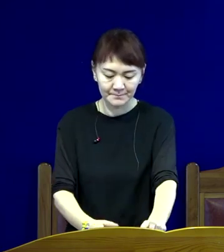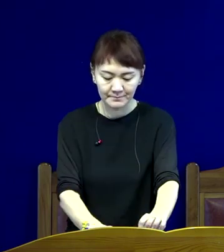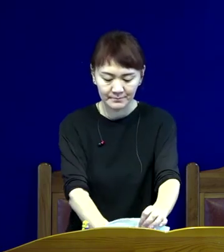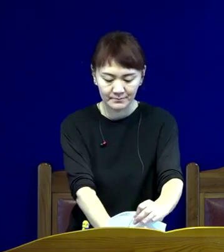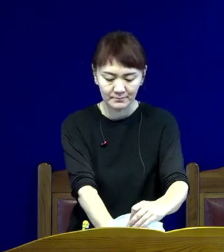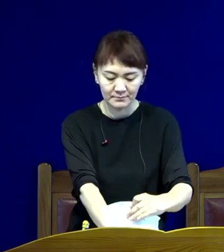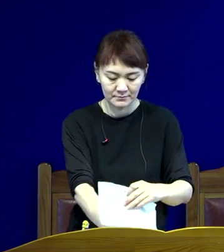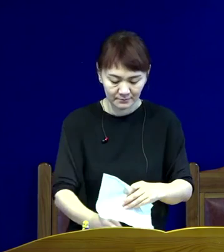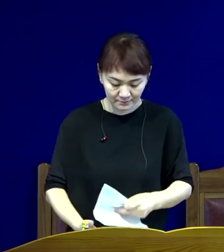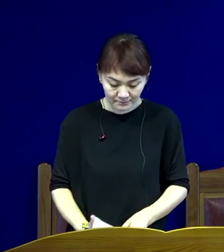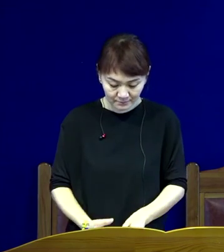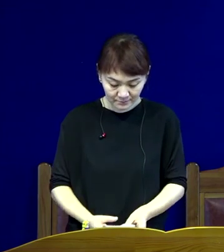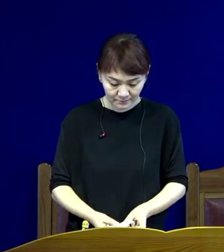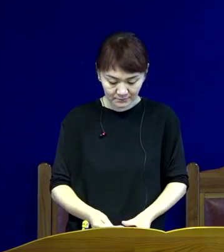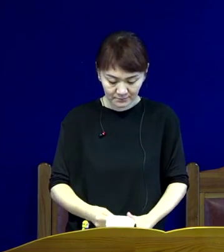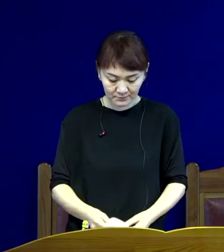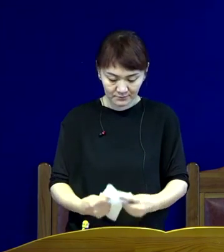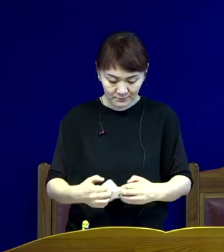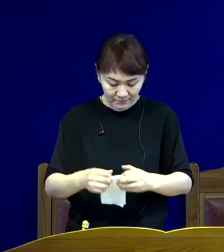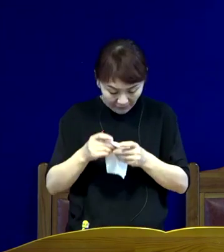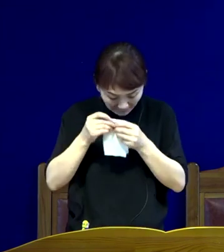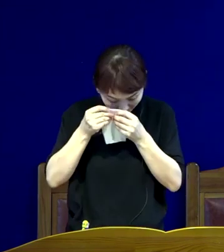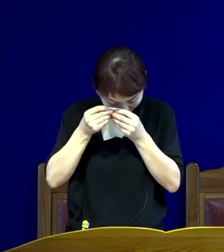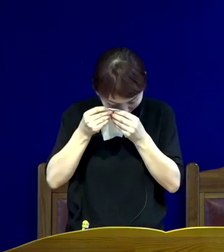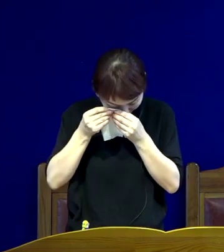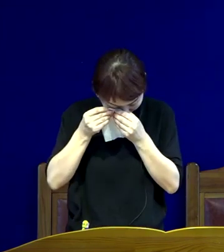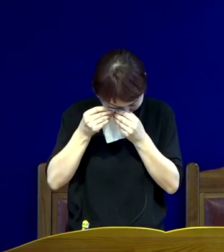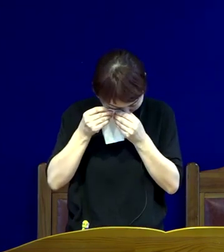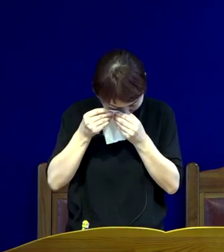창세기 2장 이힐 2인